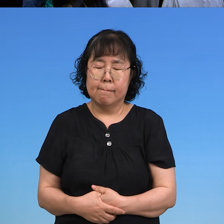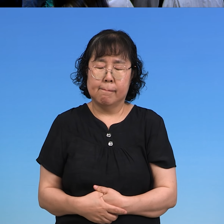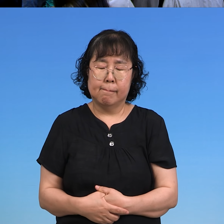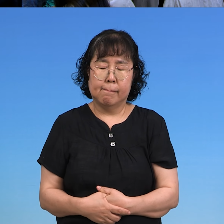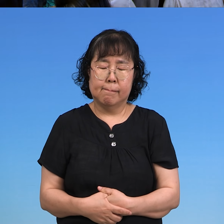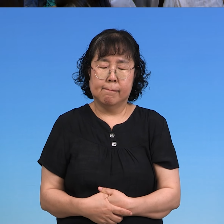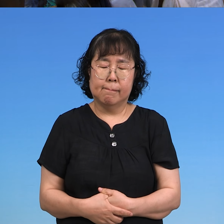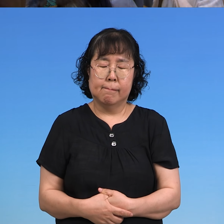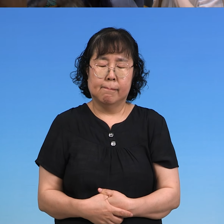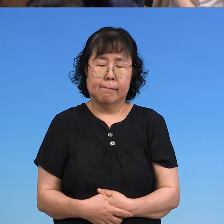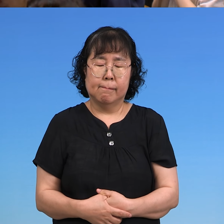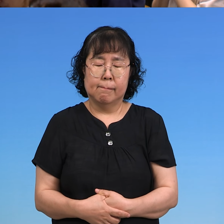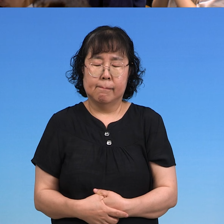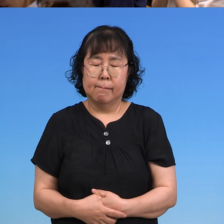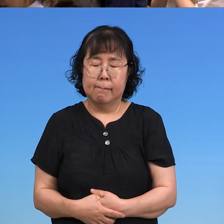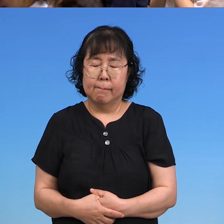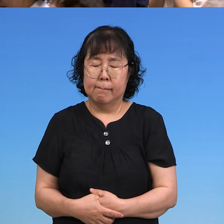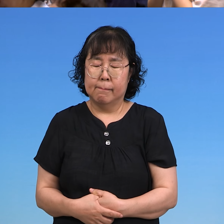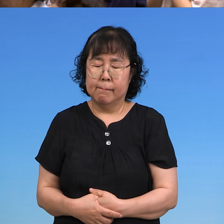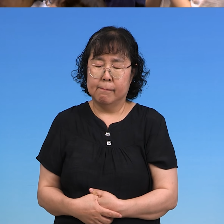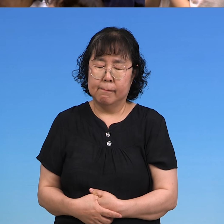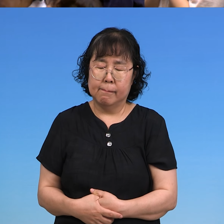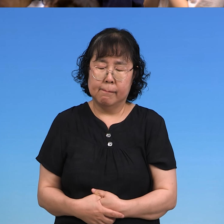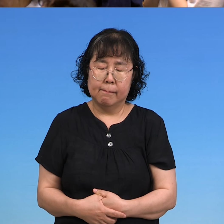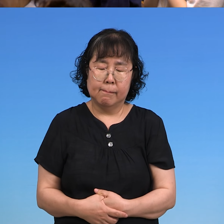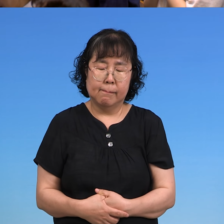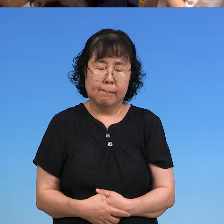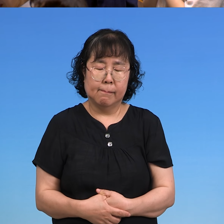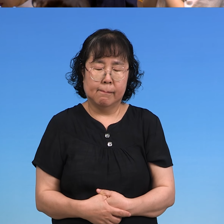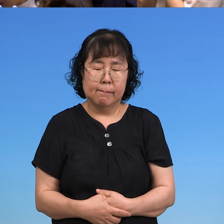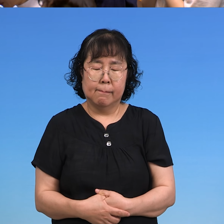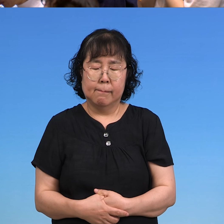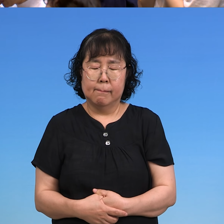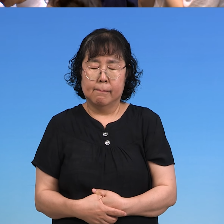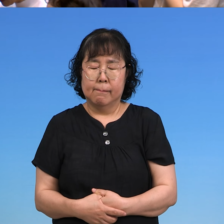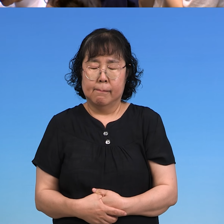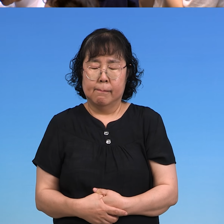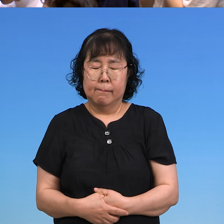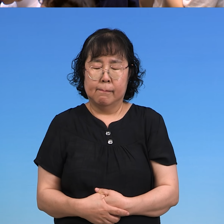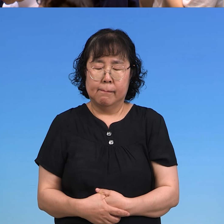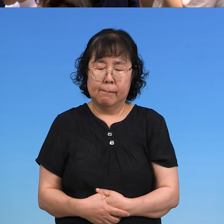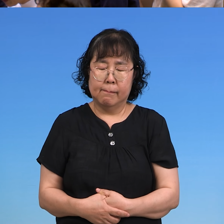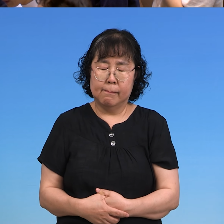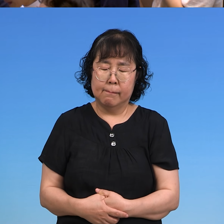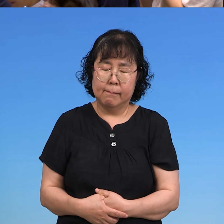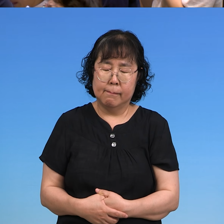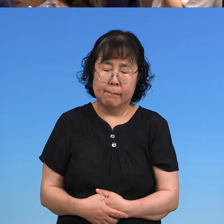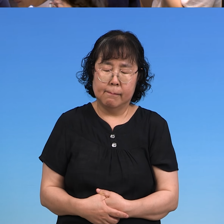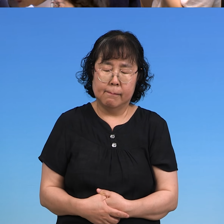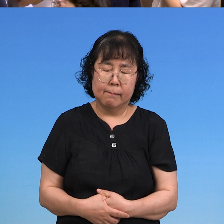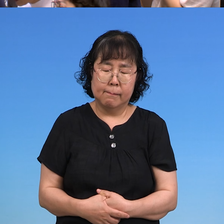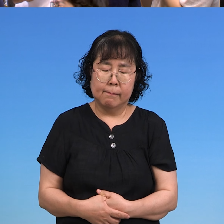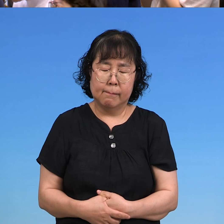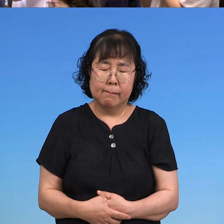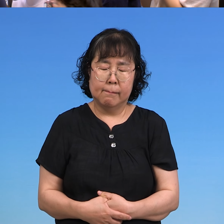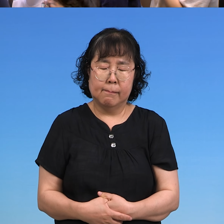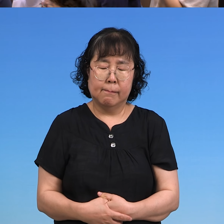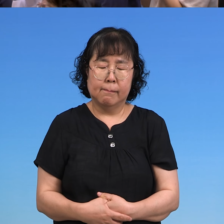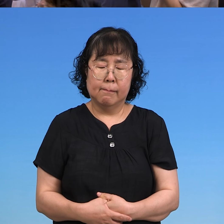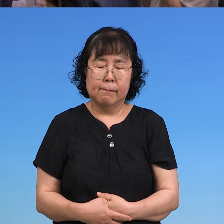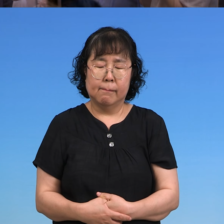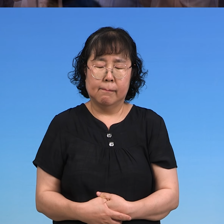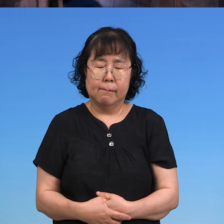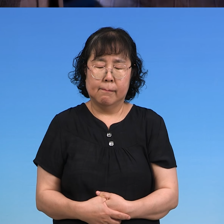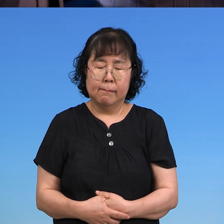건 현실입니다. 많은 백성들이 모세를 바라보고 절망하고 있습니다. 장래에 대한 두려움으로 너무나 아버지 어려움